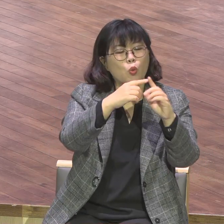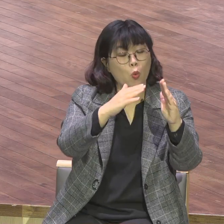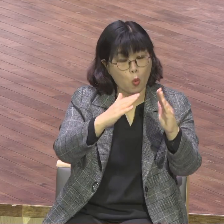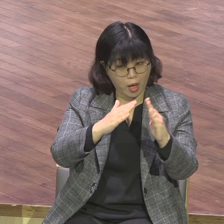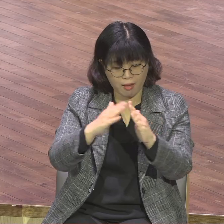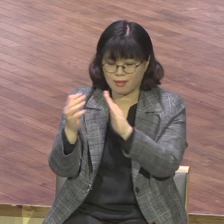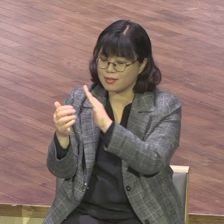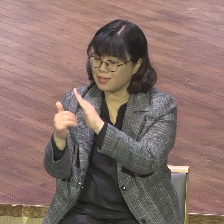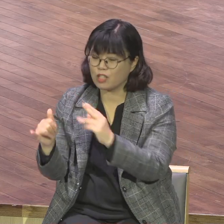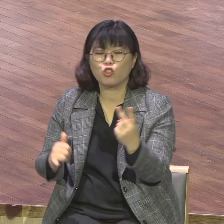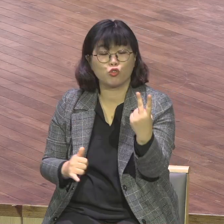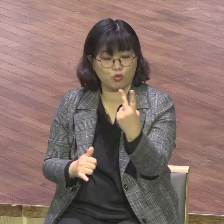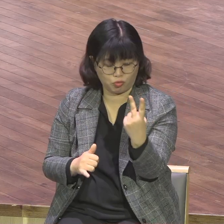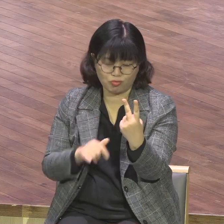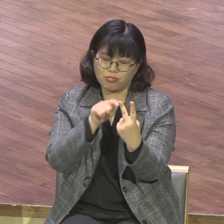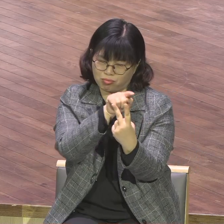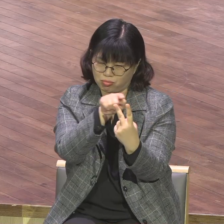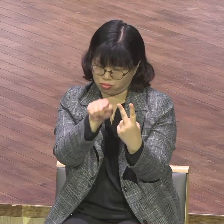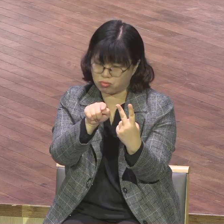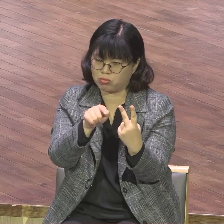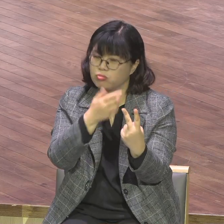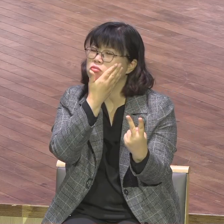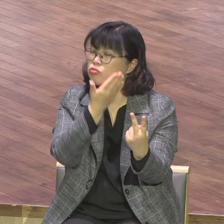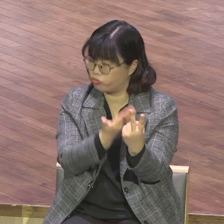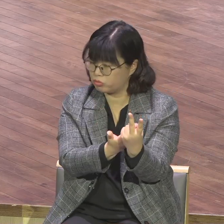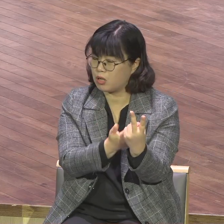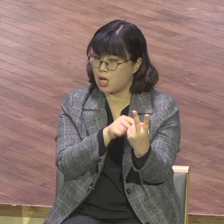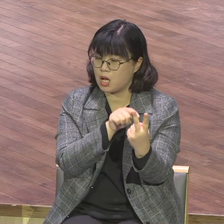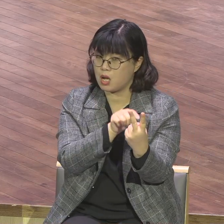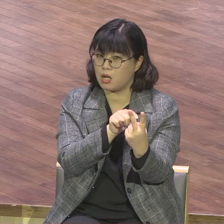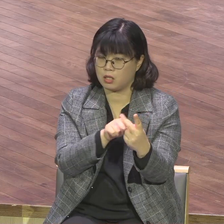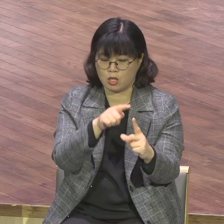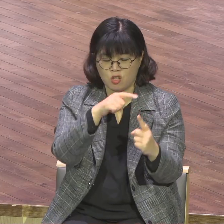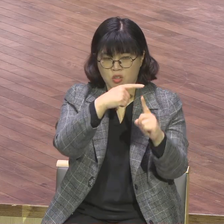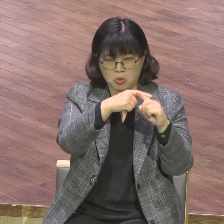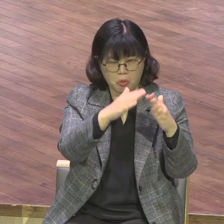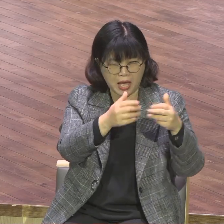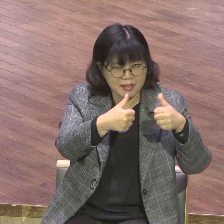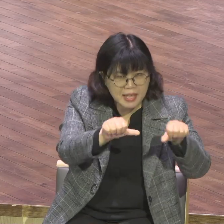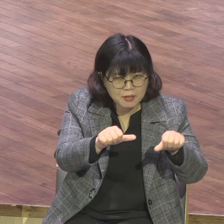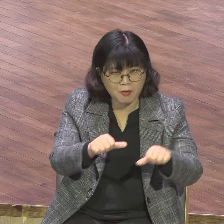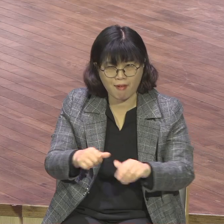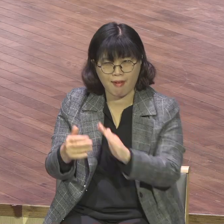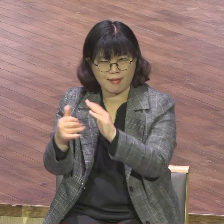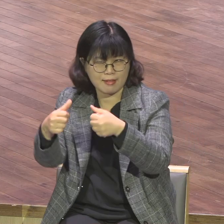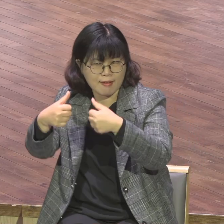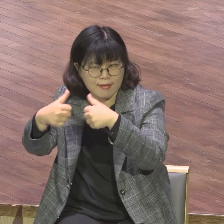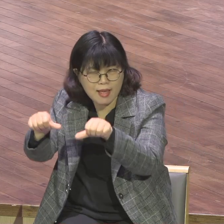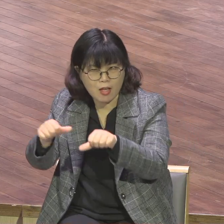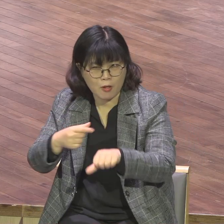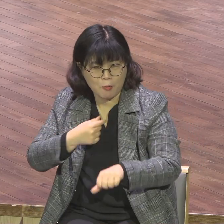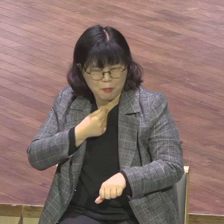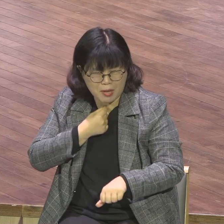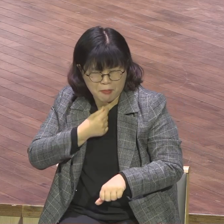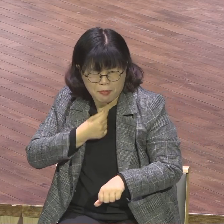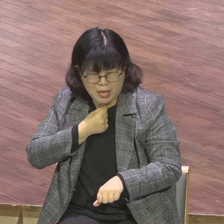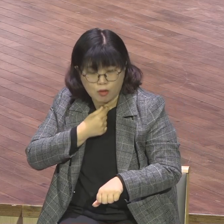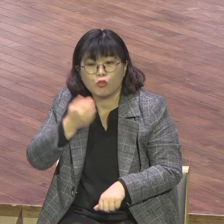교회와 가정인데, 어떻게든지 교회가 깨지고 가정이 깨지도록 사단은